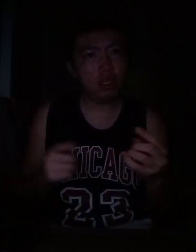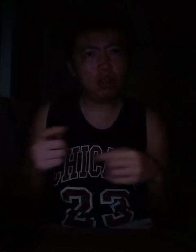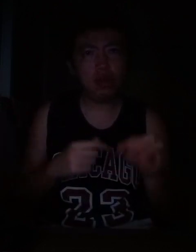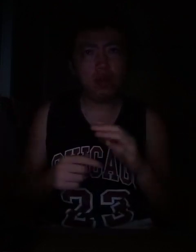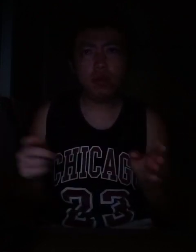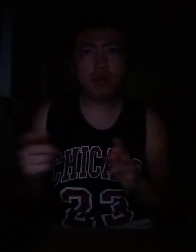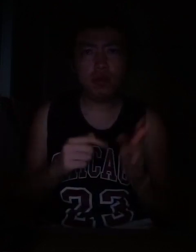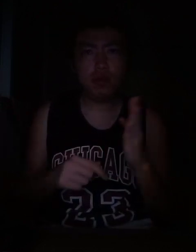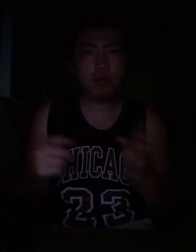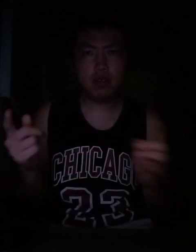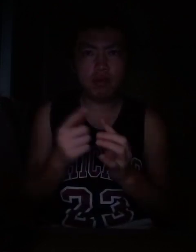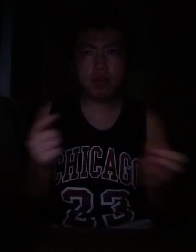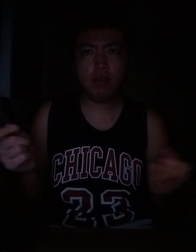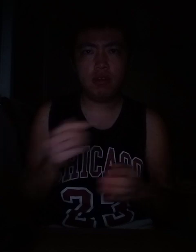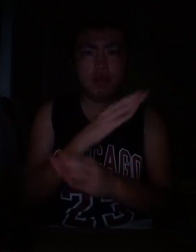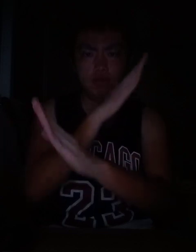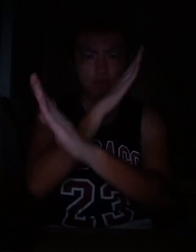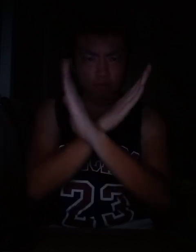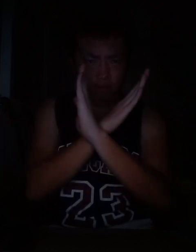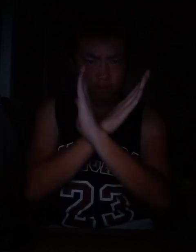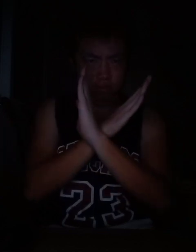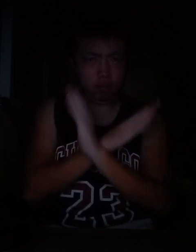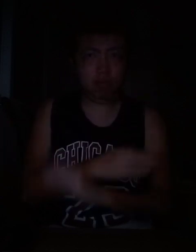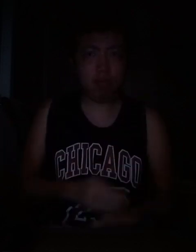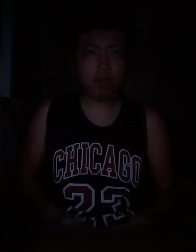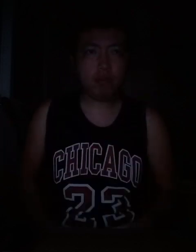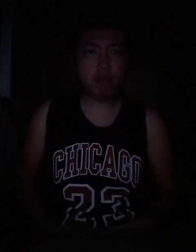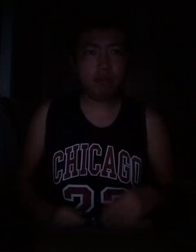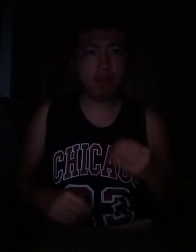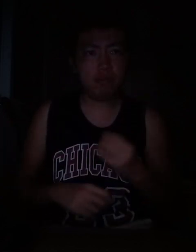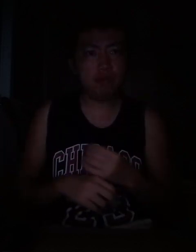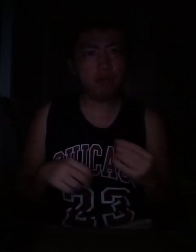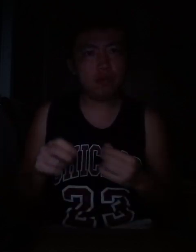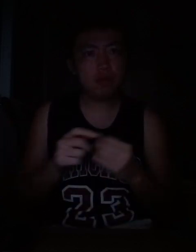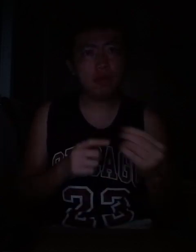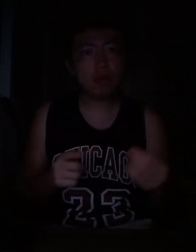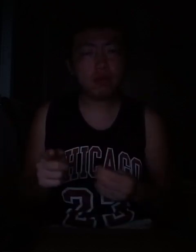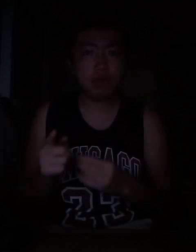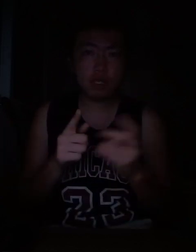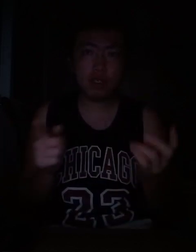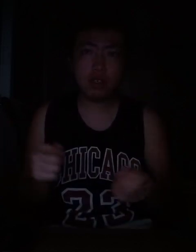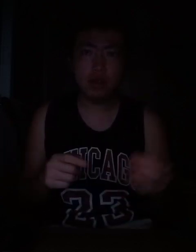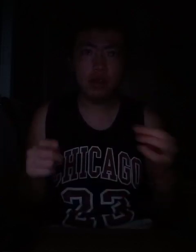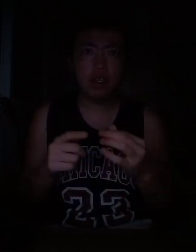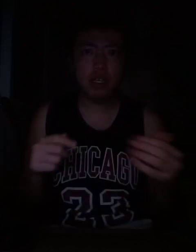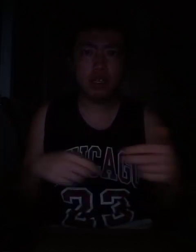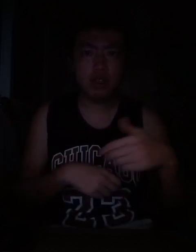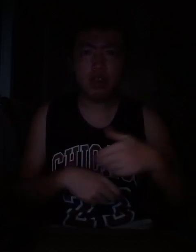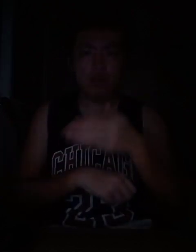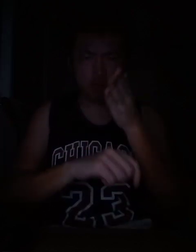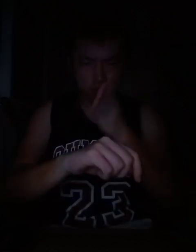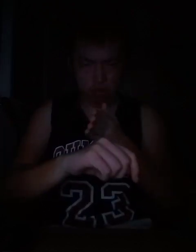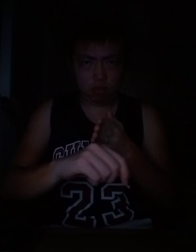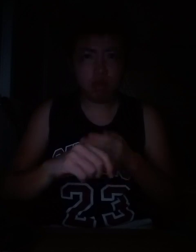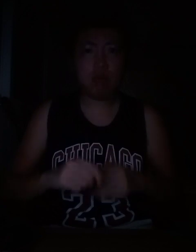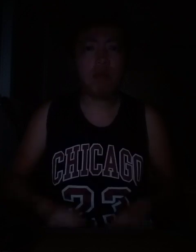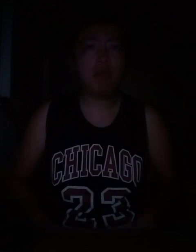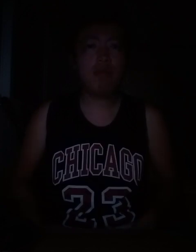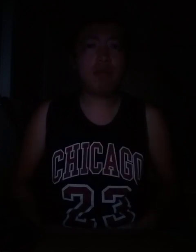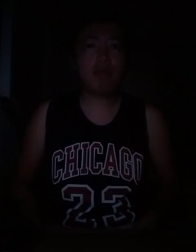구마모토에서 가고시마까지 운행이 중단됐고 가고시마 시내를 오가는路面 전차와 시내버스도 멈췄습니다. 지금까지 도쿄에서